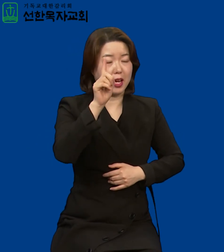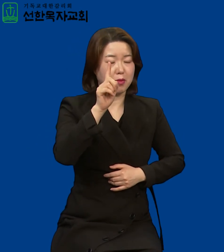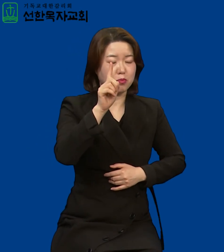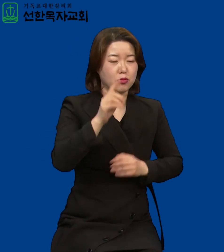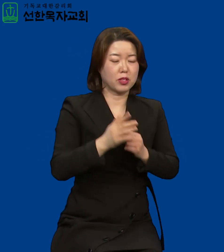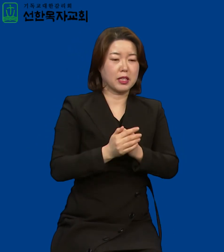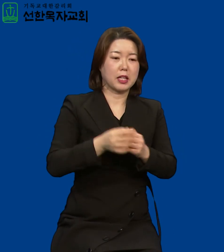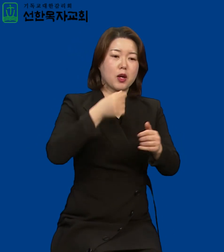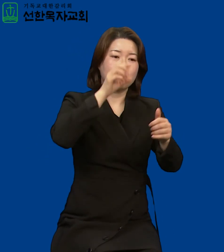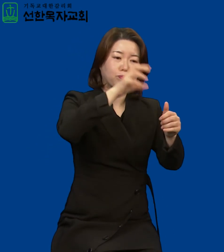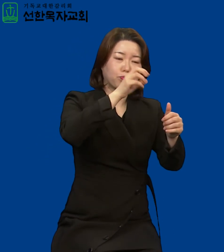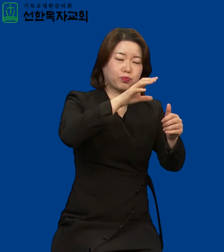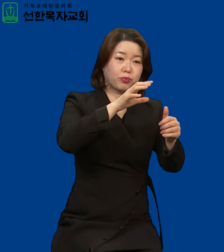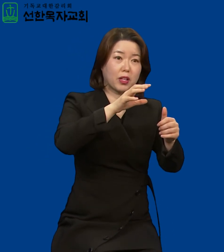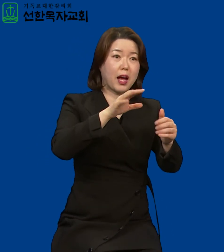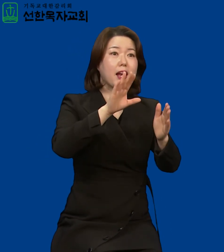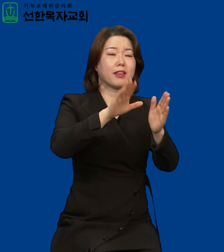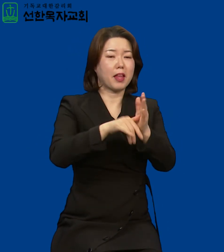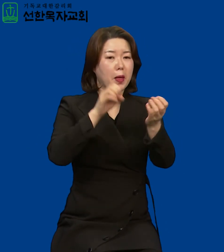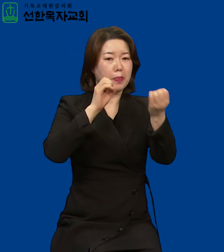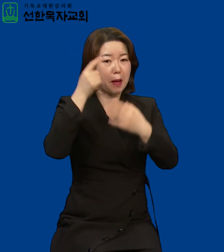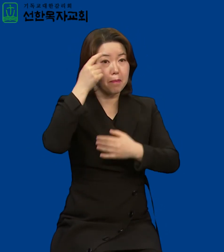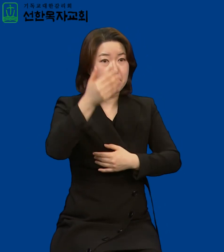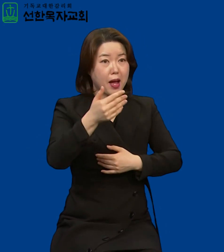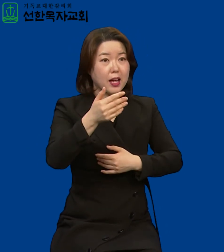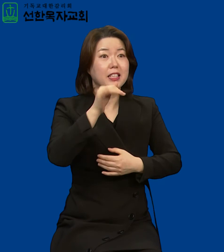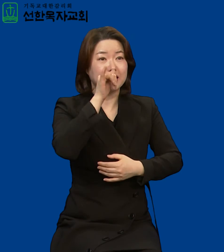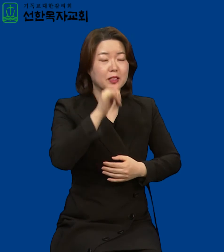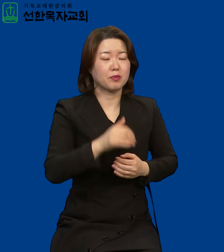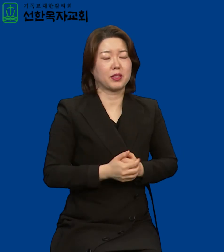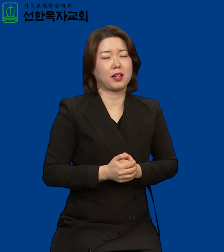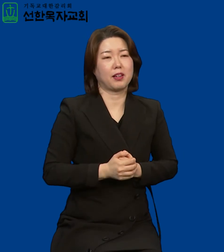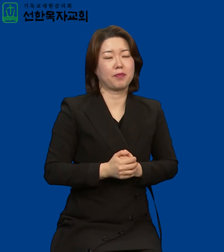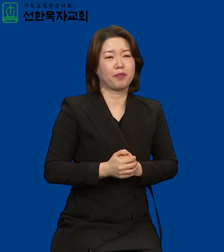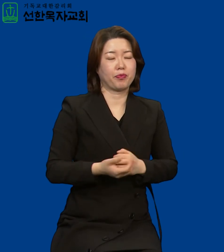하셨습니다. 그 주목자분이 세례